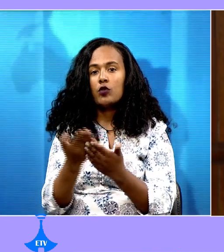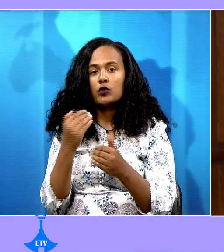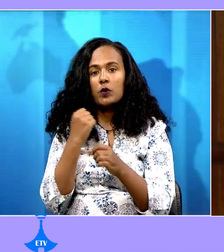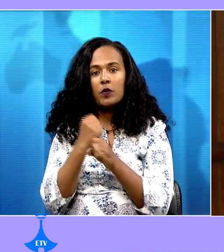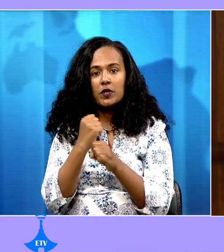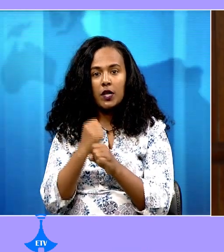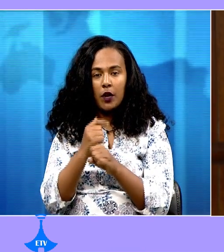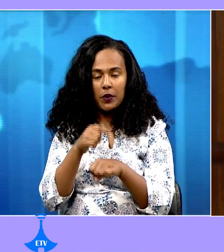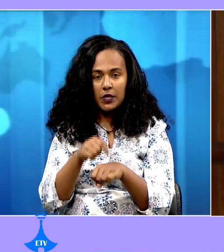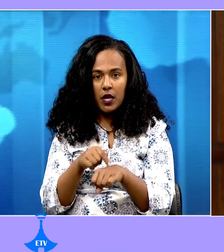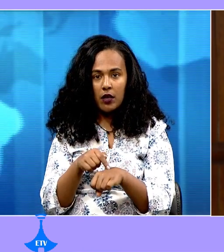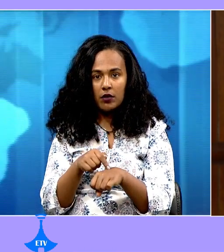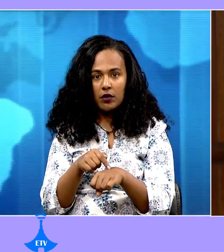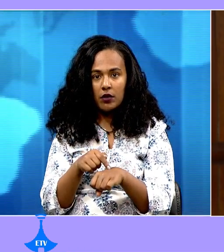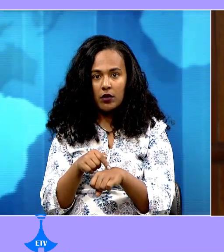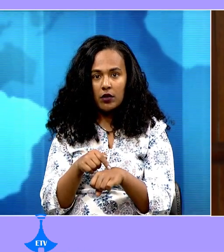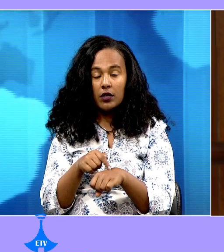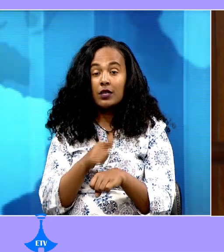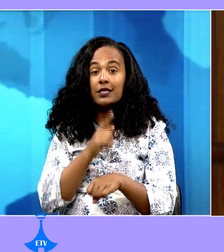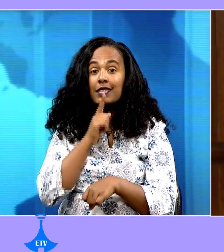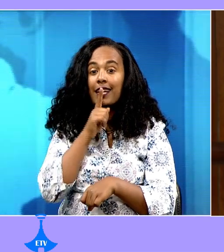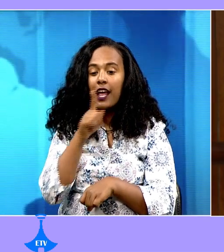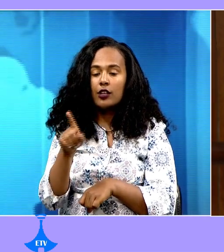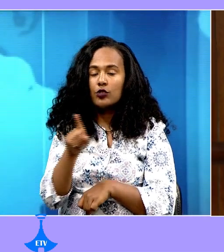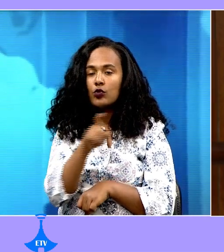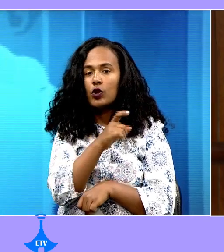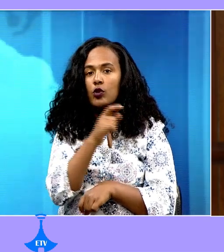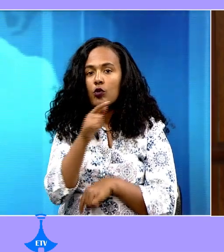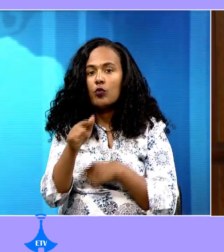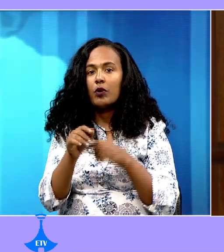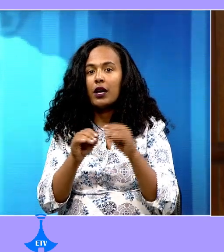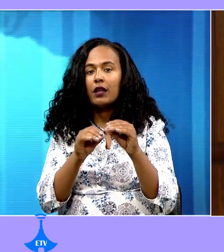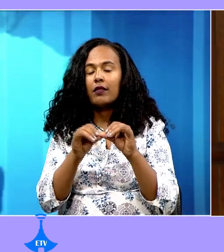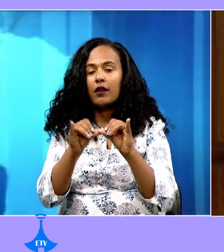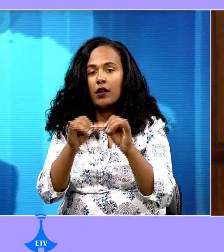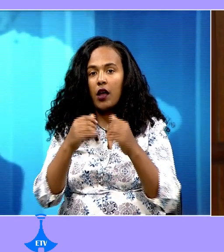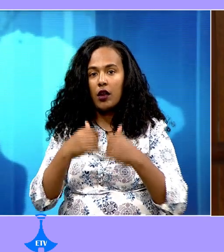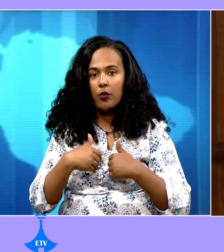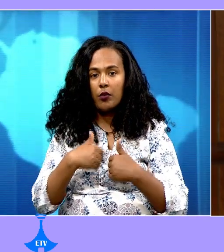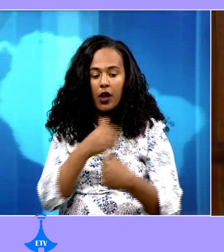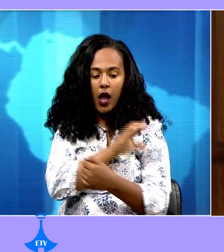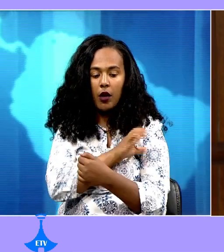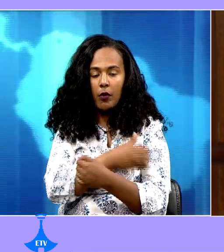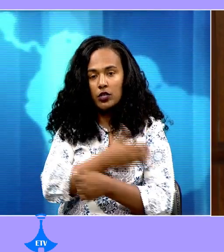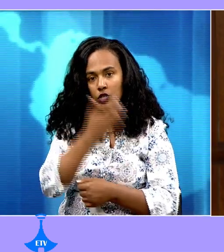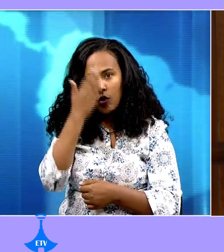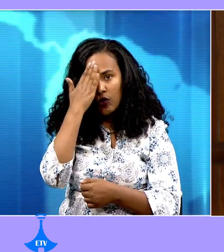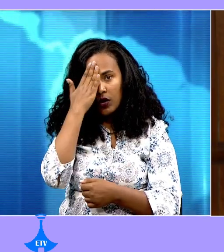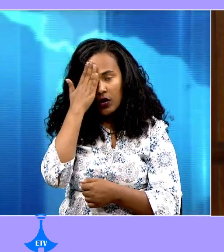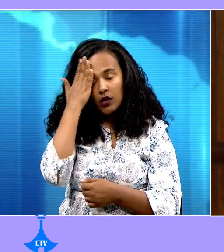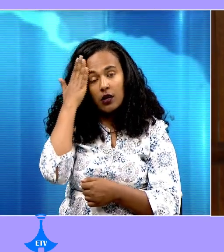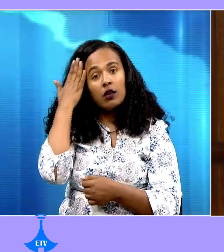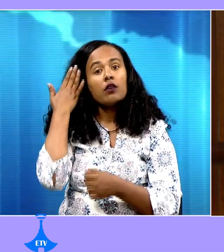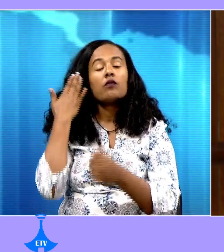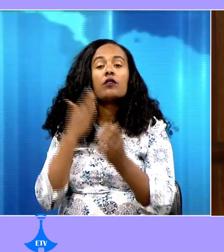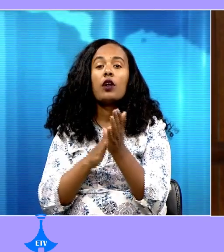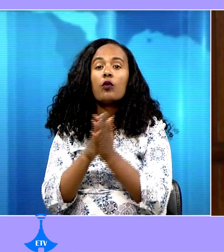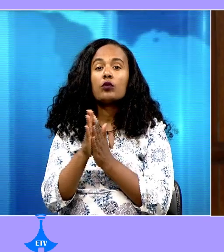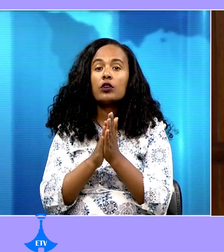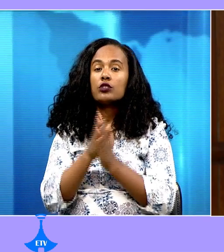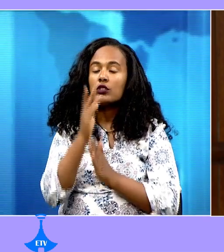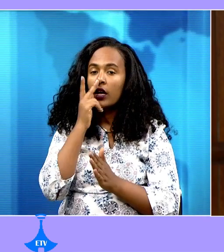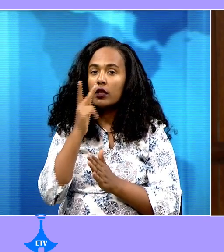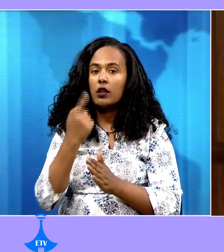ሰዓት ሪያሊስቲክ ሁነን ነው መሄድ ያለብን። አቅማችን አውቀን ጎረቤቶቻችን ፍላጎት አገናዝበን የእኛን